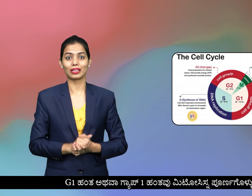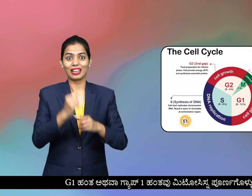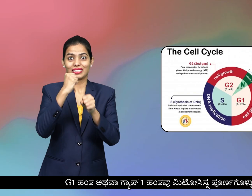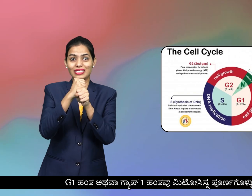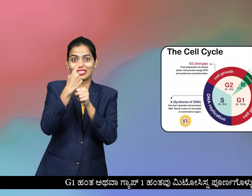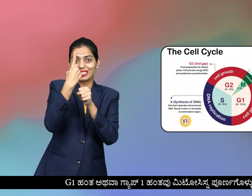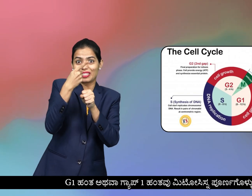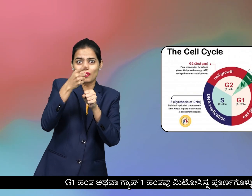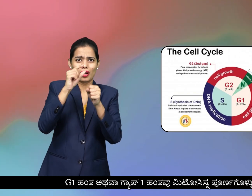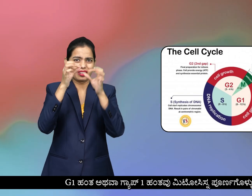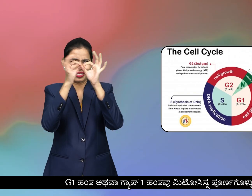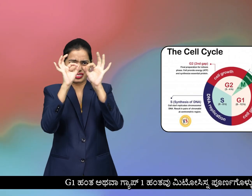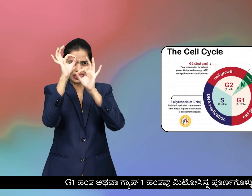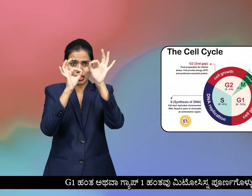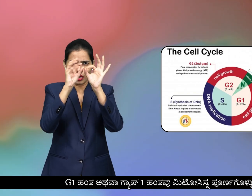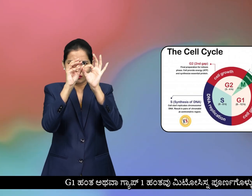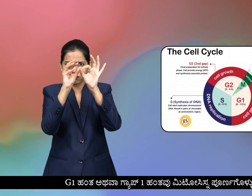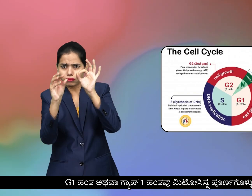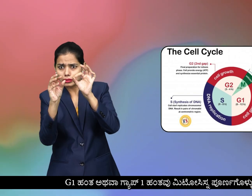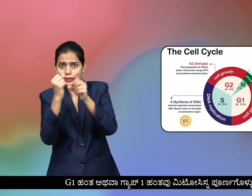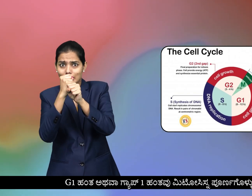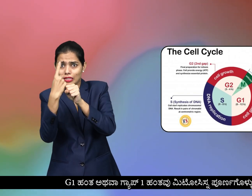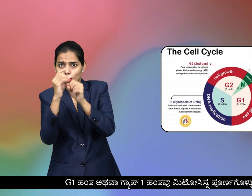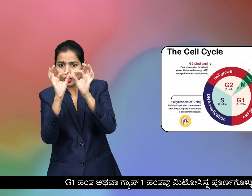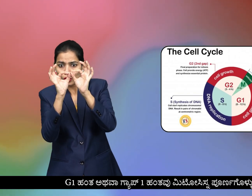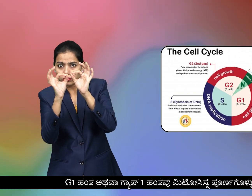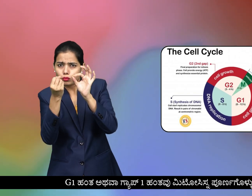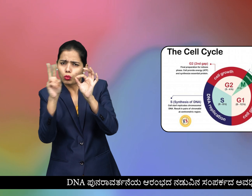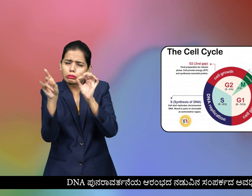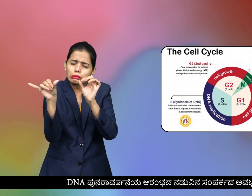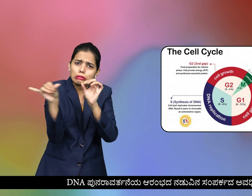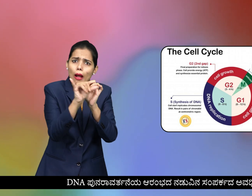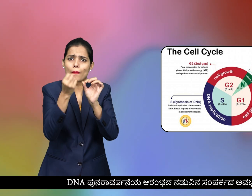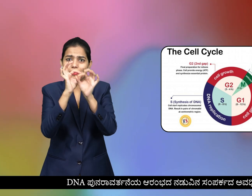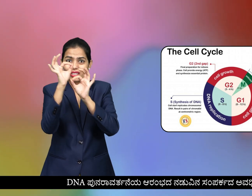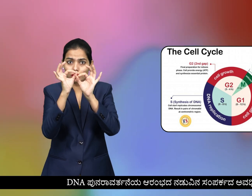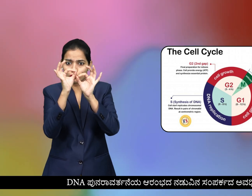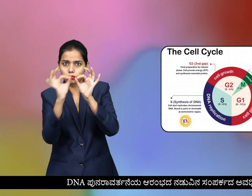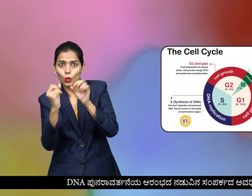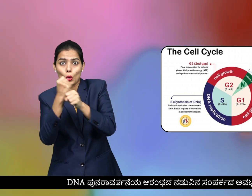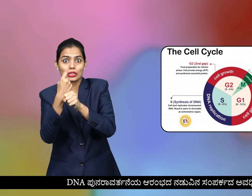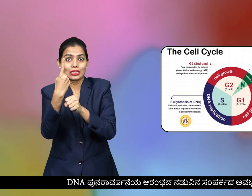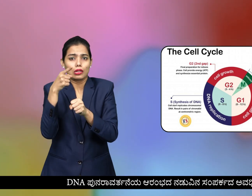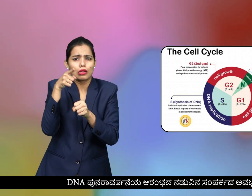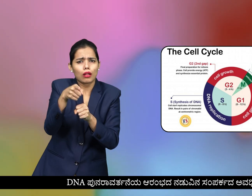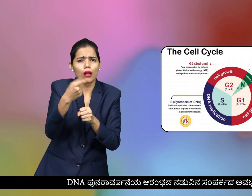G1 ಹಂತ ಅಥವಾ ಗ್ಯಾಪ್ 1 ಹಂತವು ಮೀಟೋಸಿಸ್ನ ಪೂರ್ಣಗೊಳ್ಳುವಿಕೆ ಮತ್ತು ಡಿಎನ್ಎ ಪುನರಾವರ್ತನೆಯ ಆರಂಭದ ನಡುವಿನ